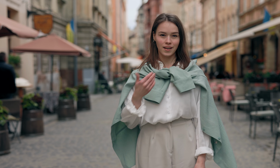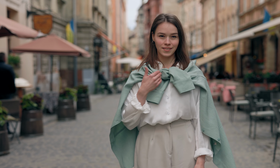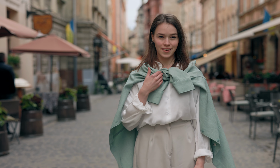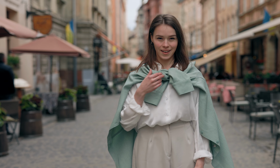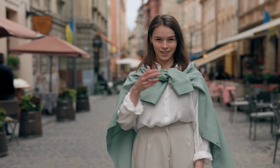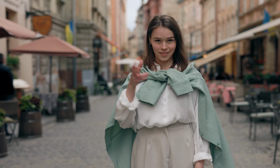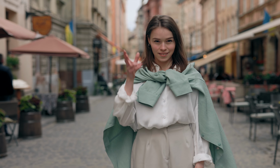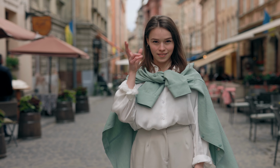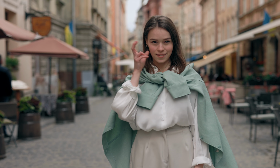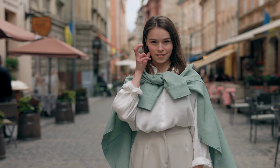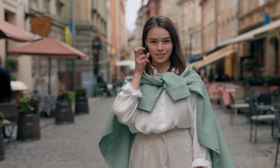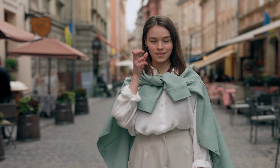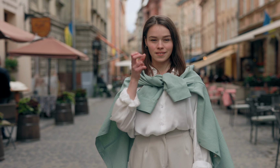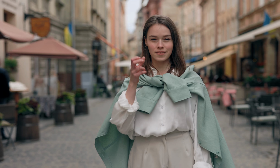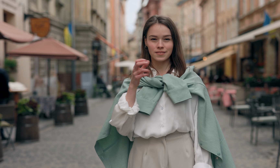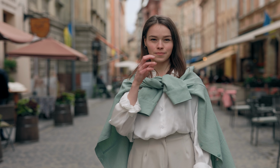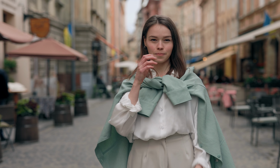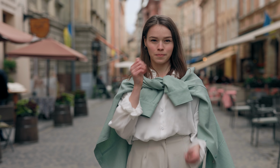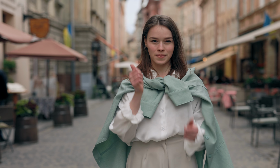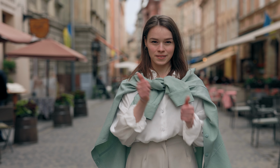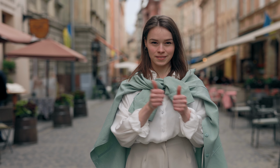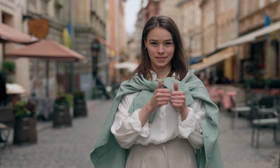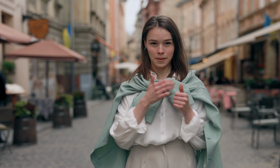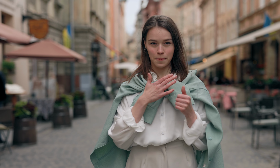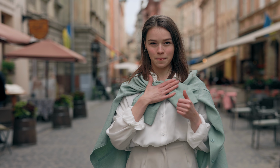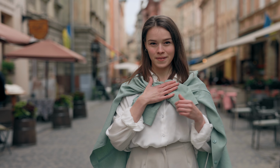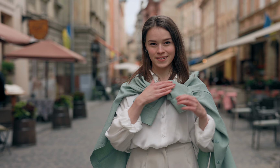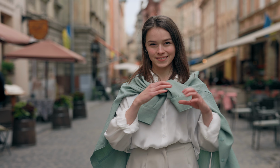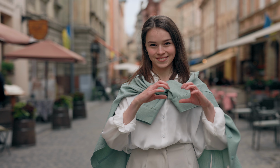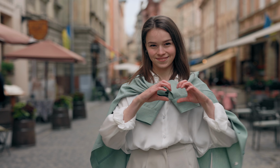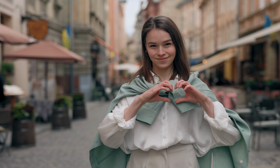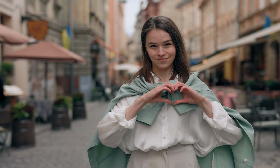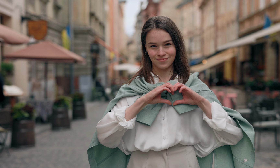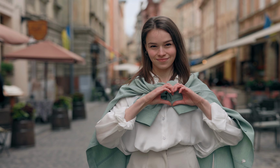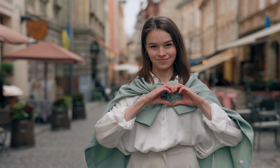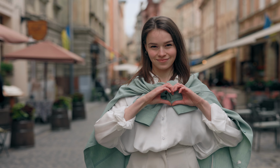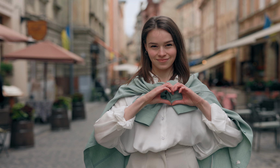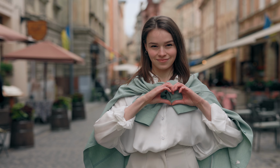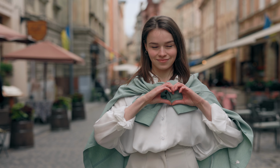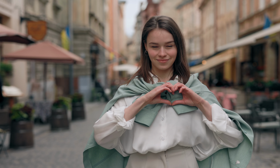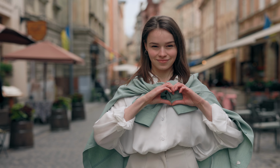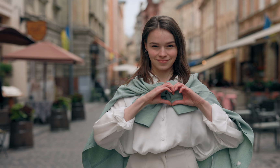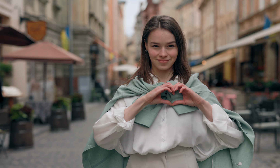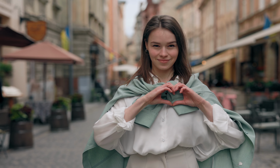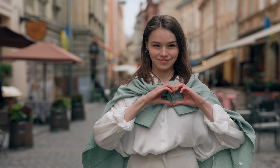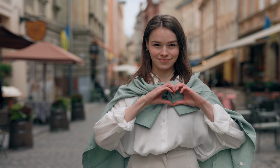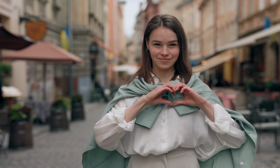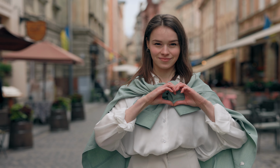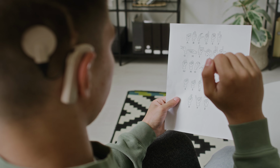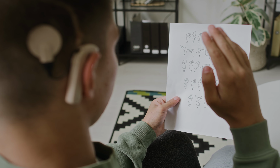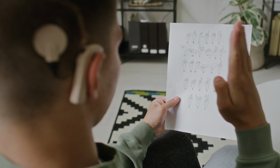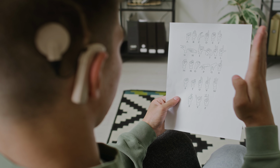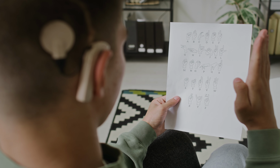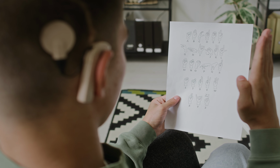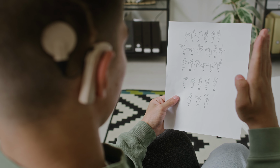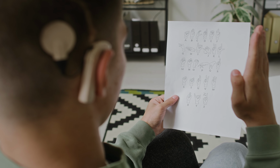locaux. Aujourd'hui encore, la LSF et l'ASL partagent une grande partie de leur vocabulaire. Peu à peu, chaque